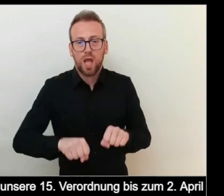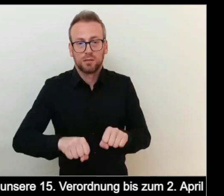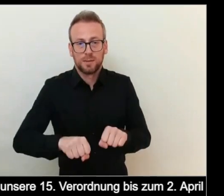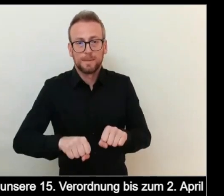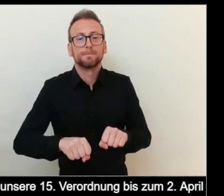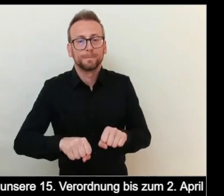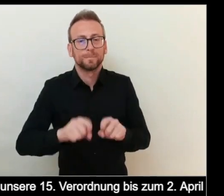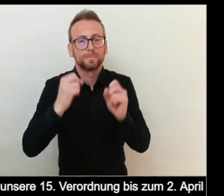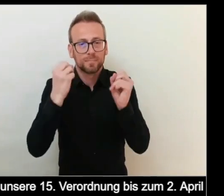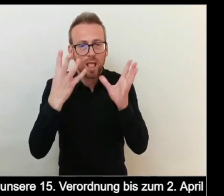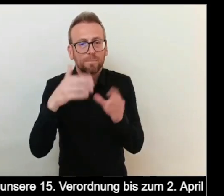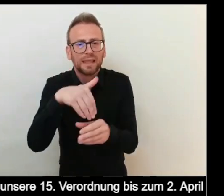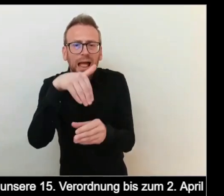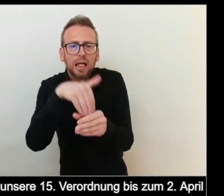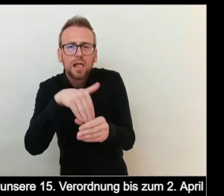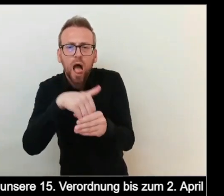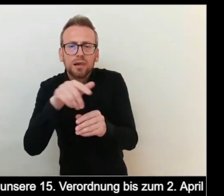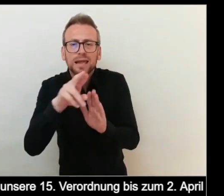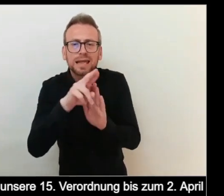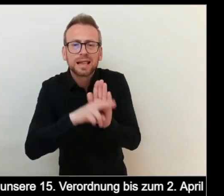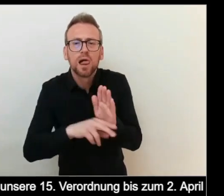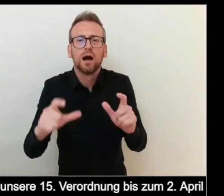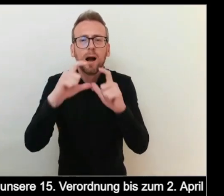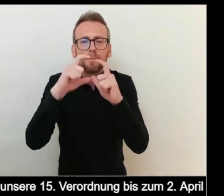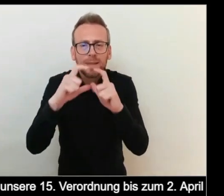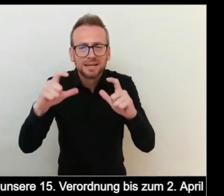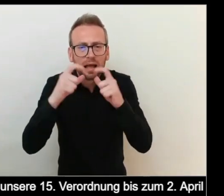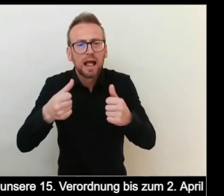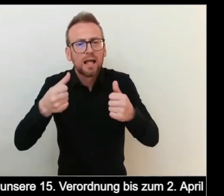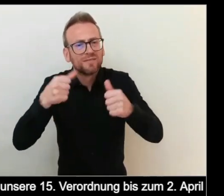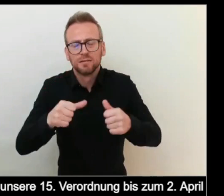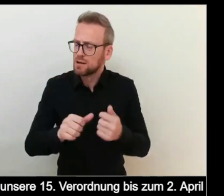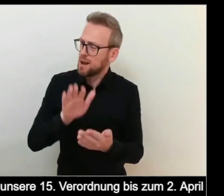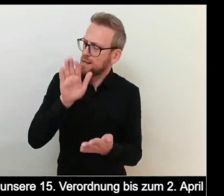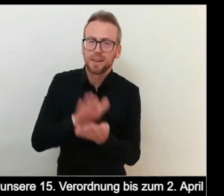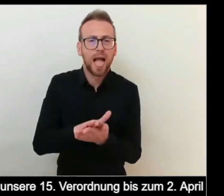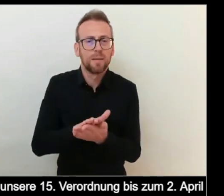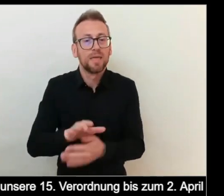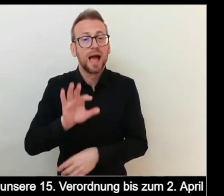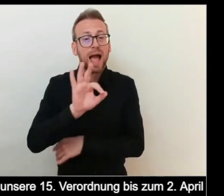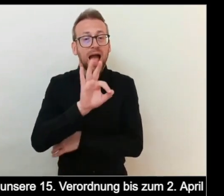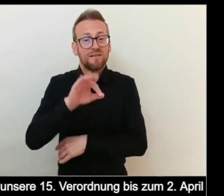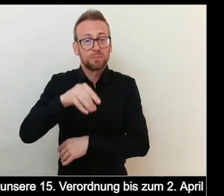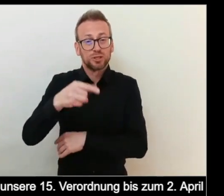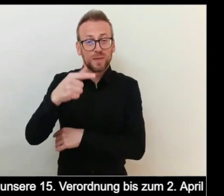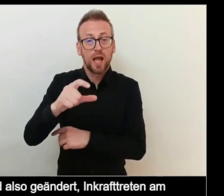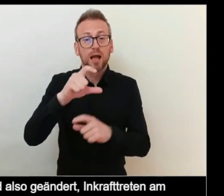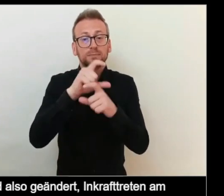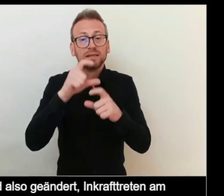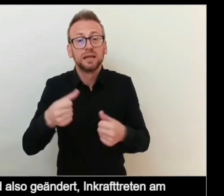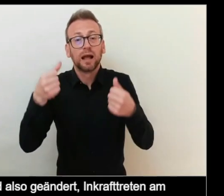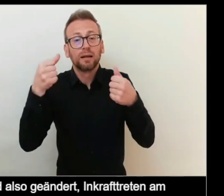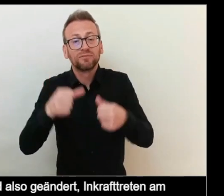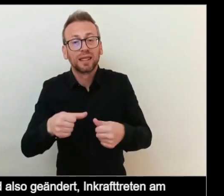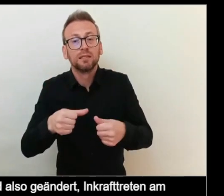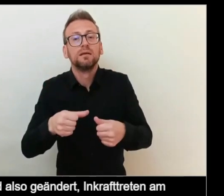21.03., also ist gleich nächste Woche, im Bereich der Grundschulen und Förderschulen, dort wo